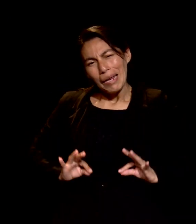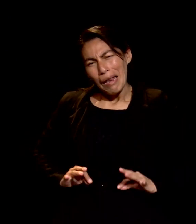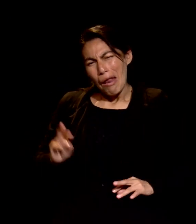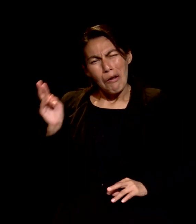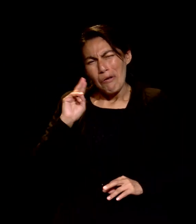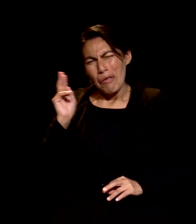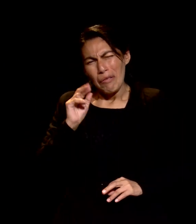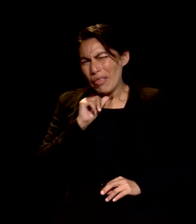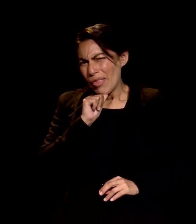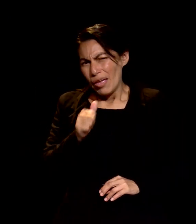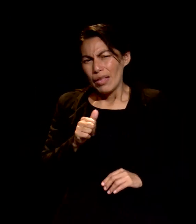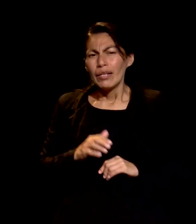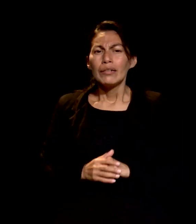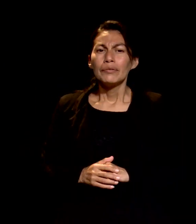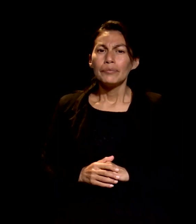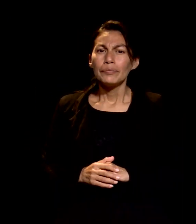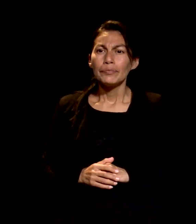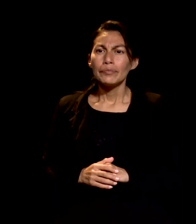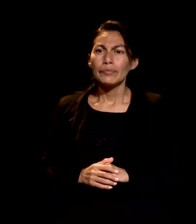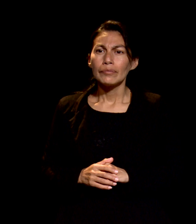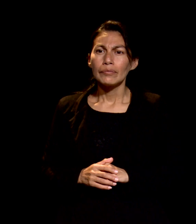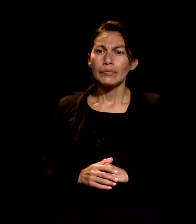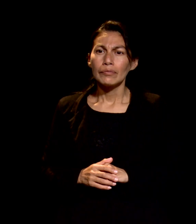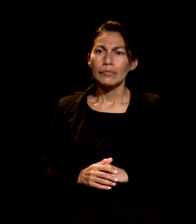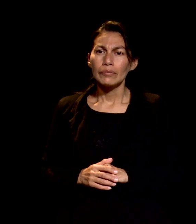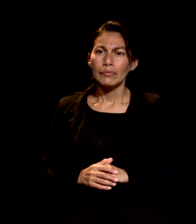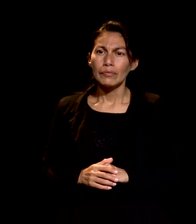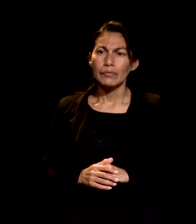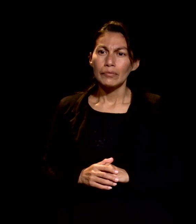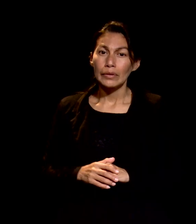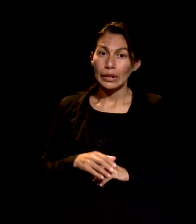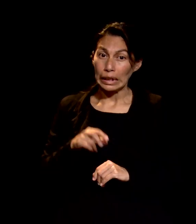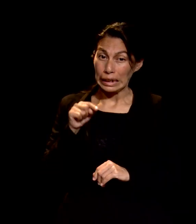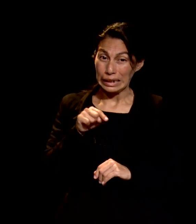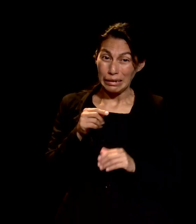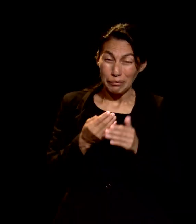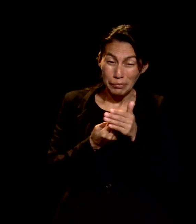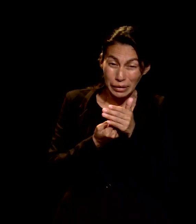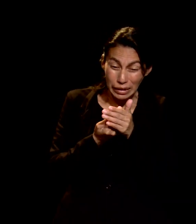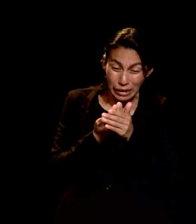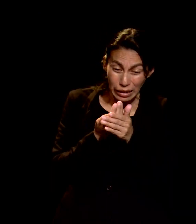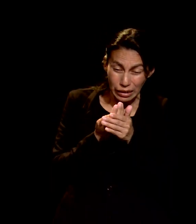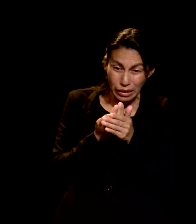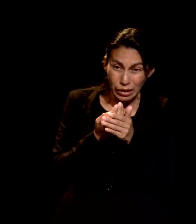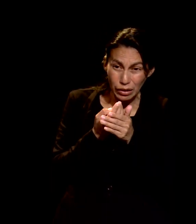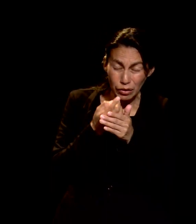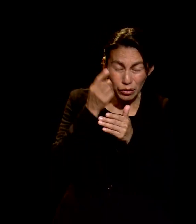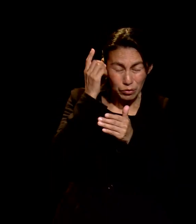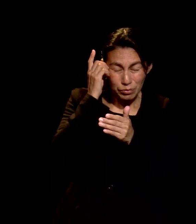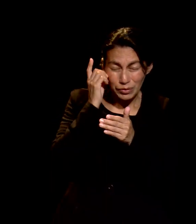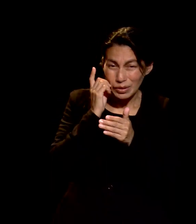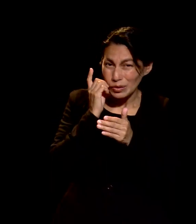poder descansar durante el día. Por alguna razón esa mañana yo no pude dormir,